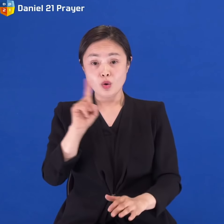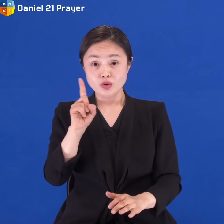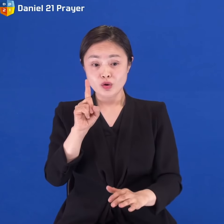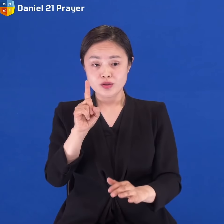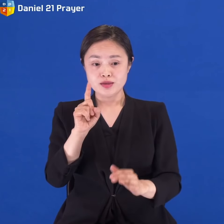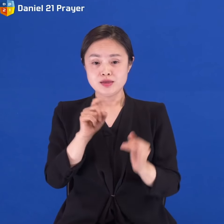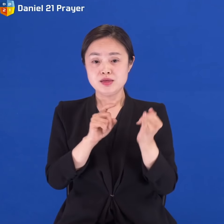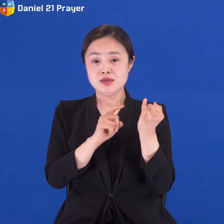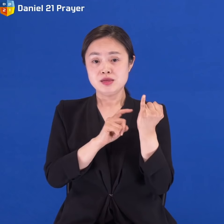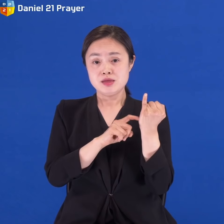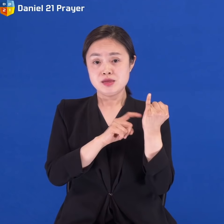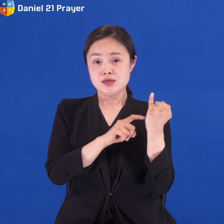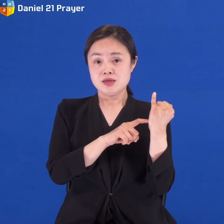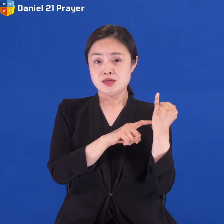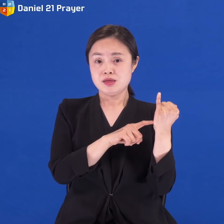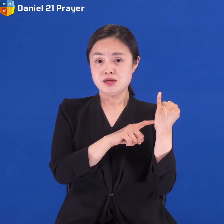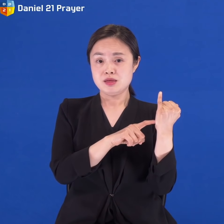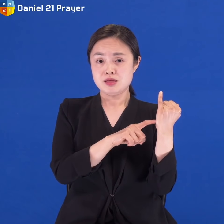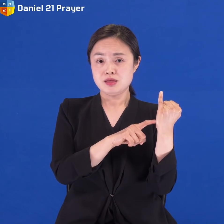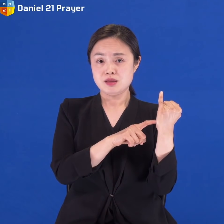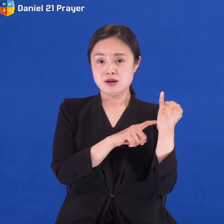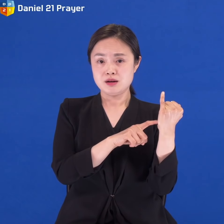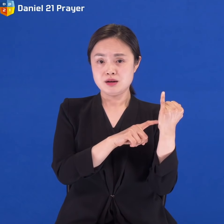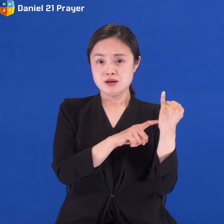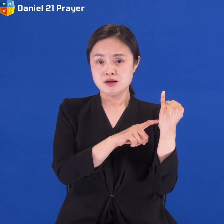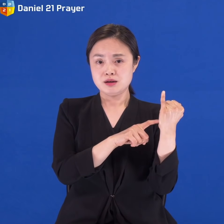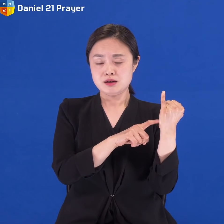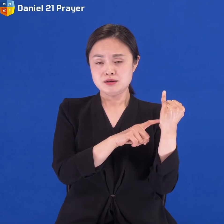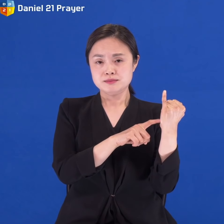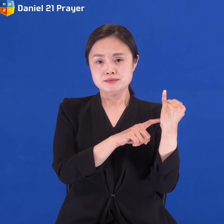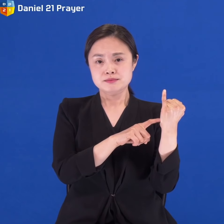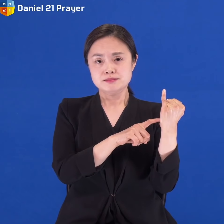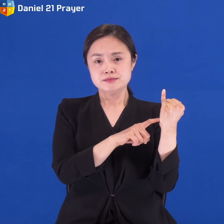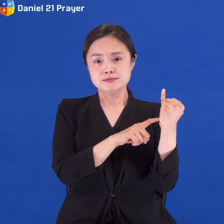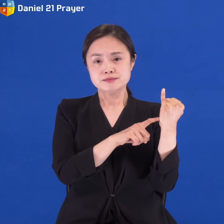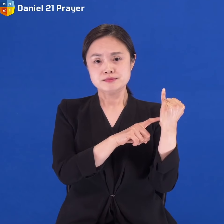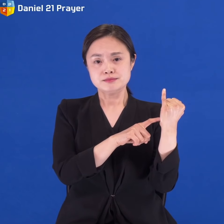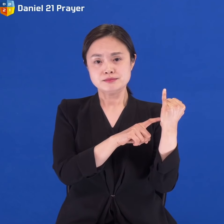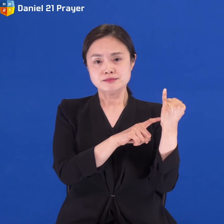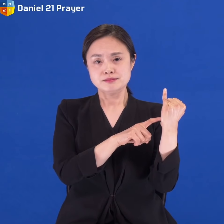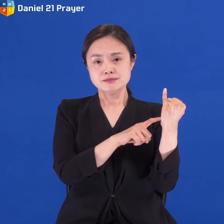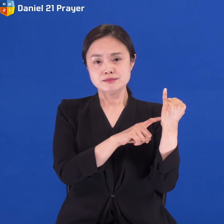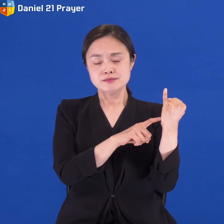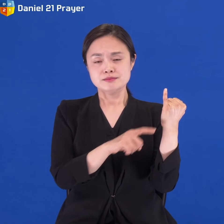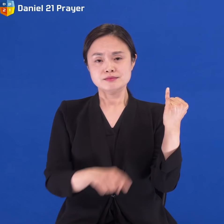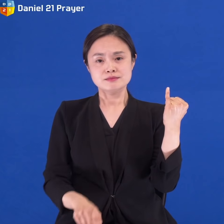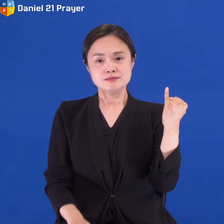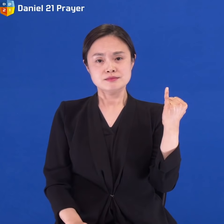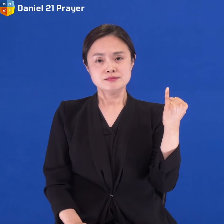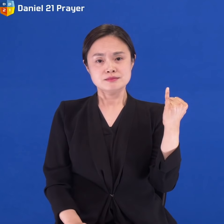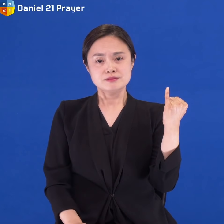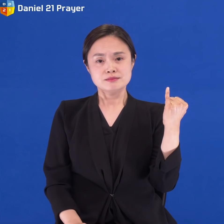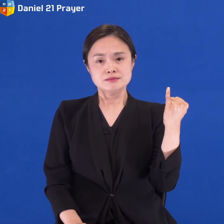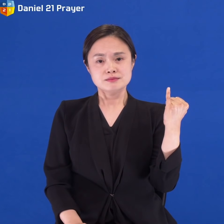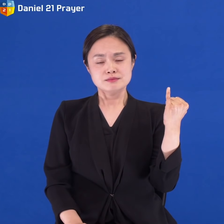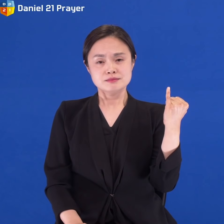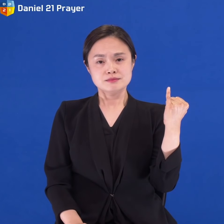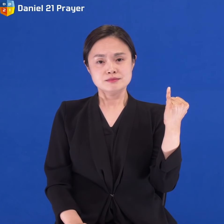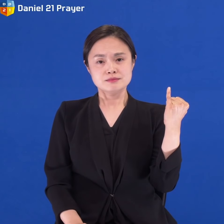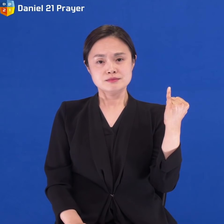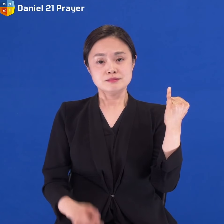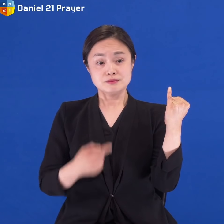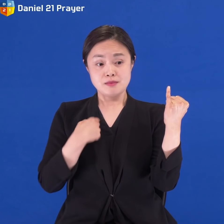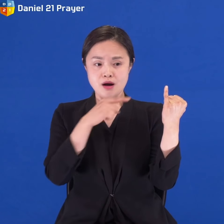내가 이 친구에게 좀 붙으면 알바비는 좀 벌겠다 해서 열심히 밤낮없이